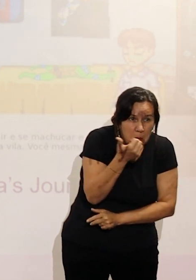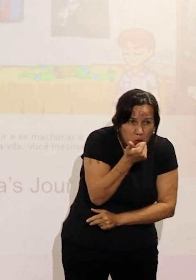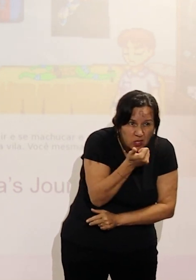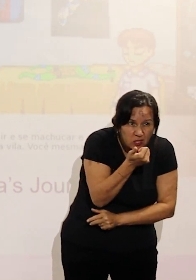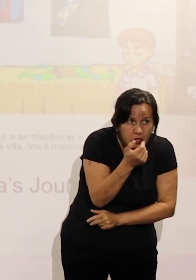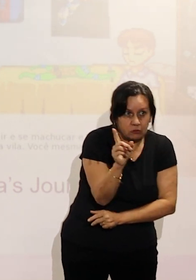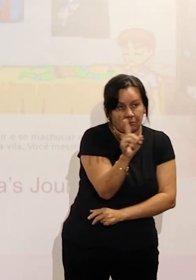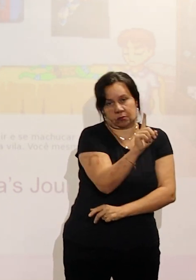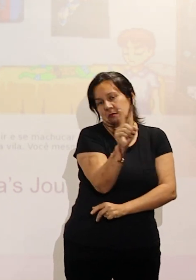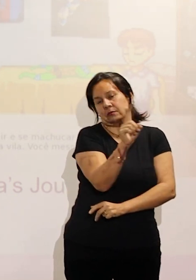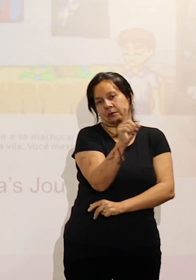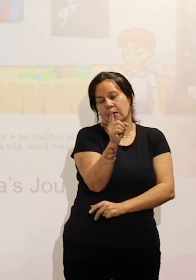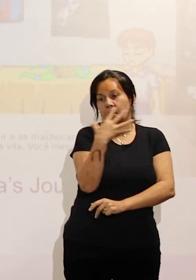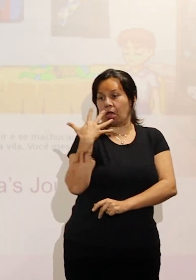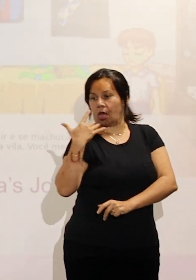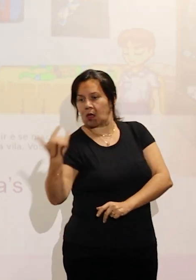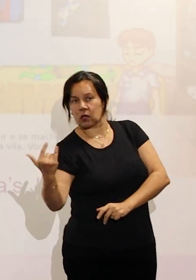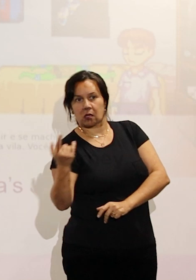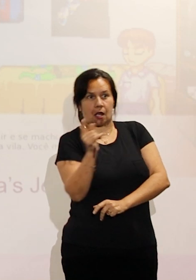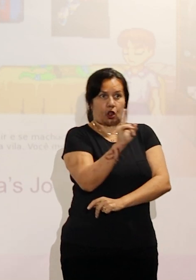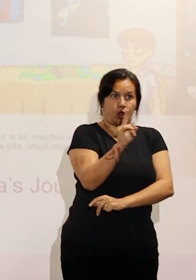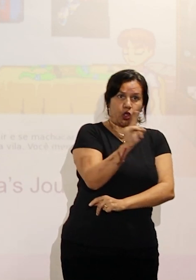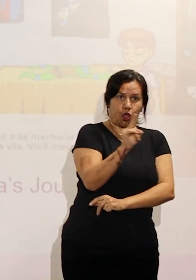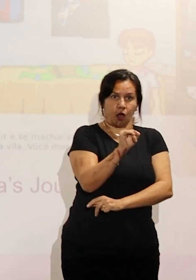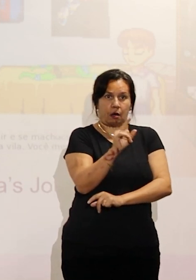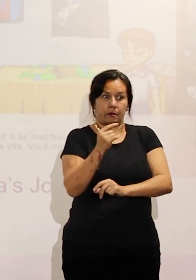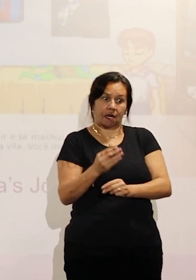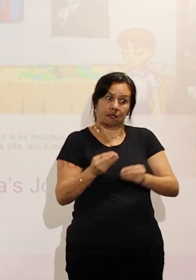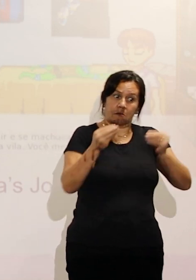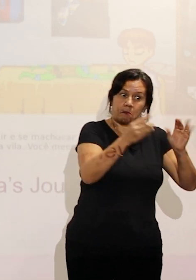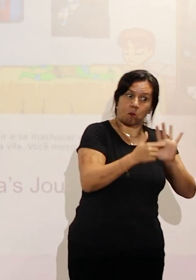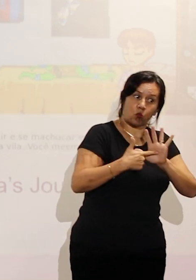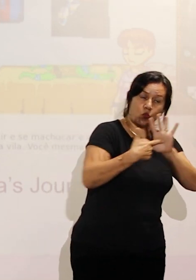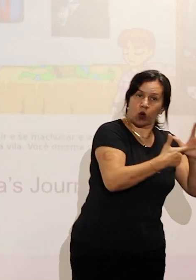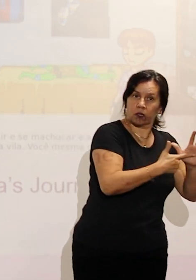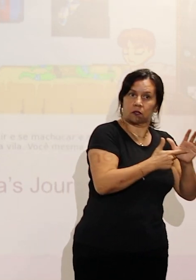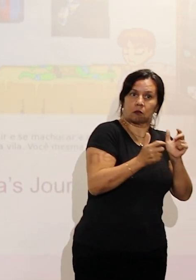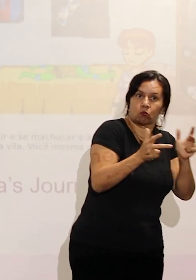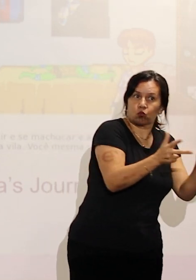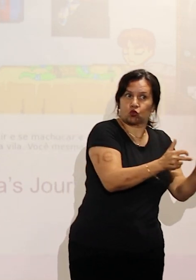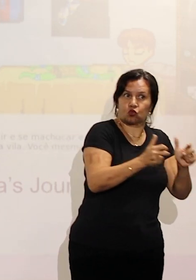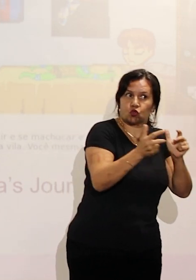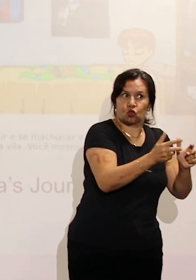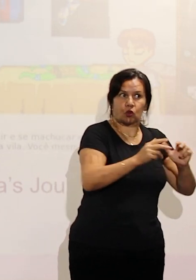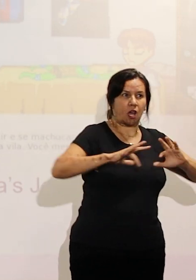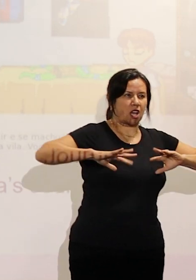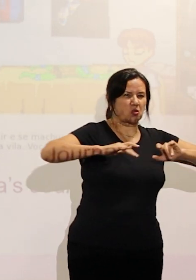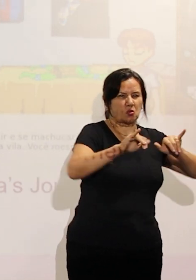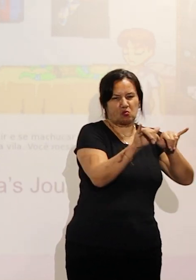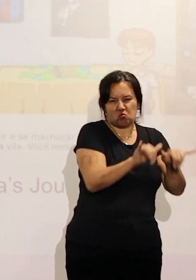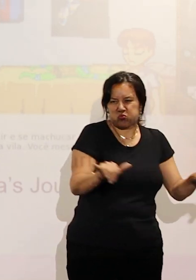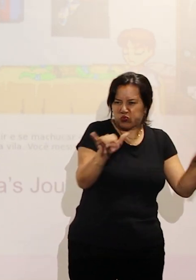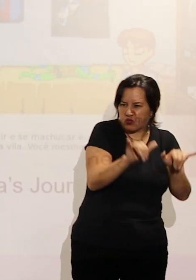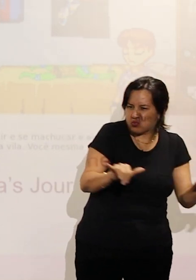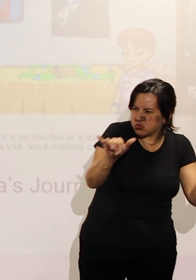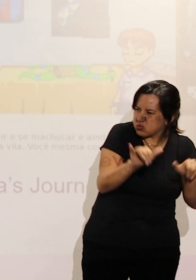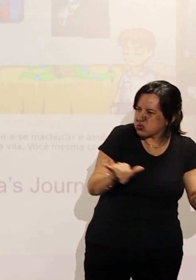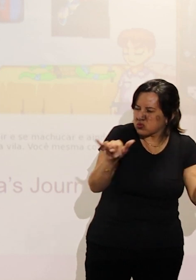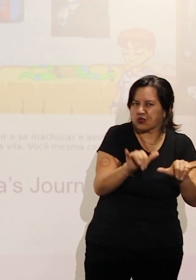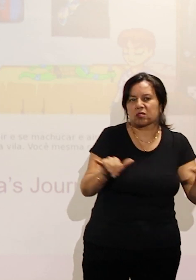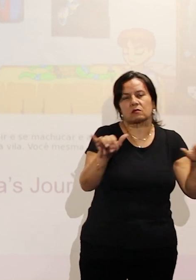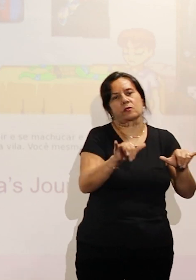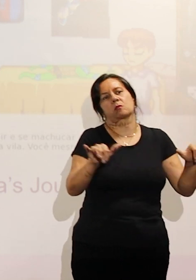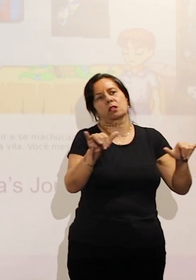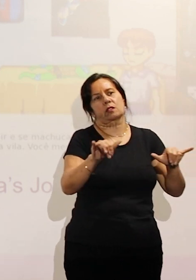que elas passem para o jogador aquelas informações, tanto da atmosfera, do,